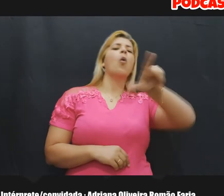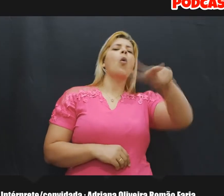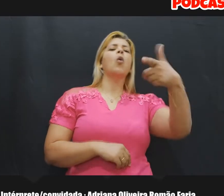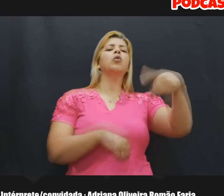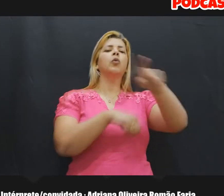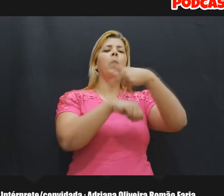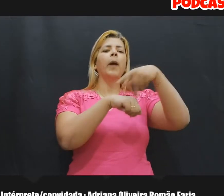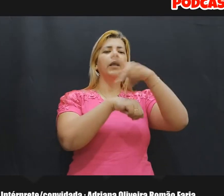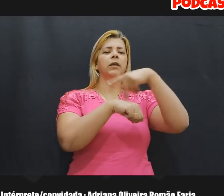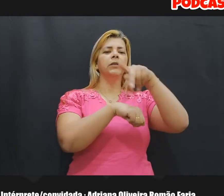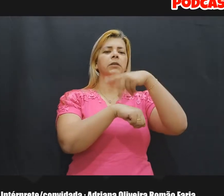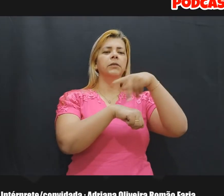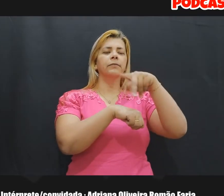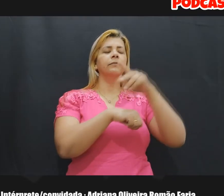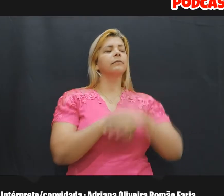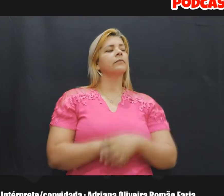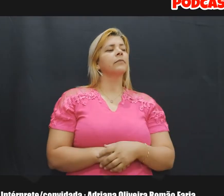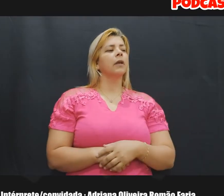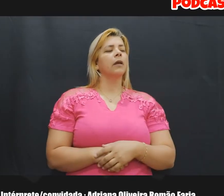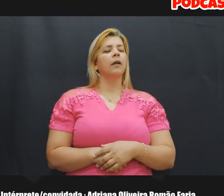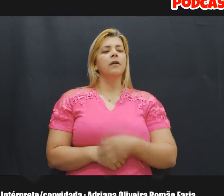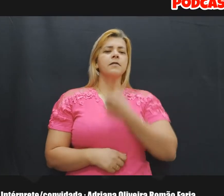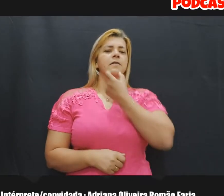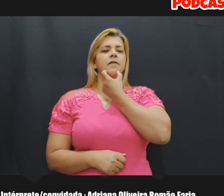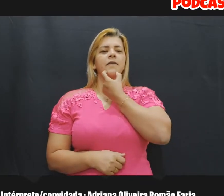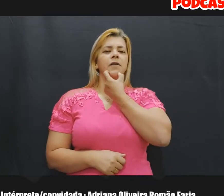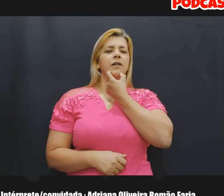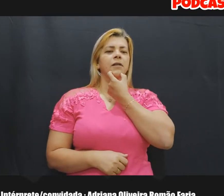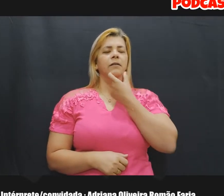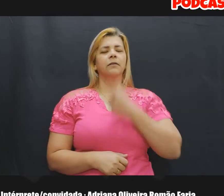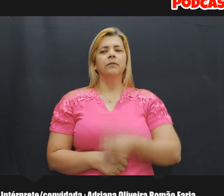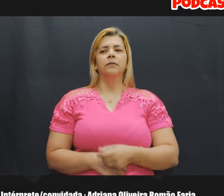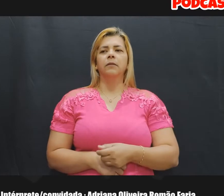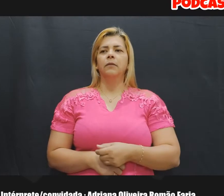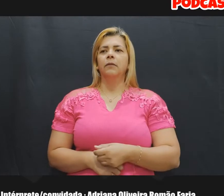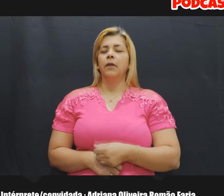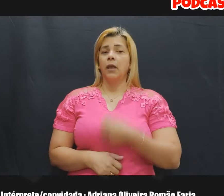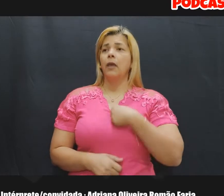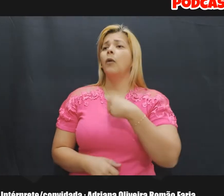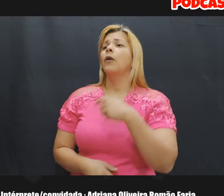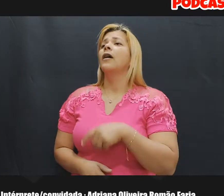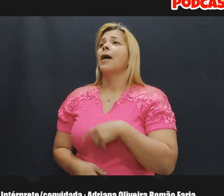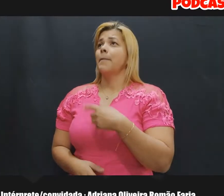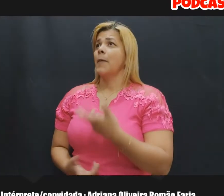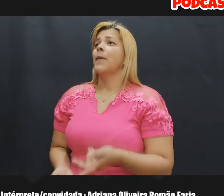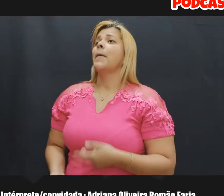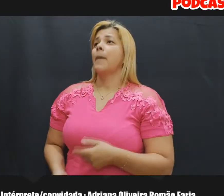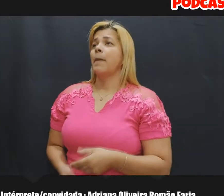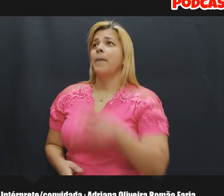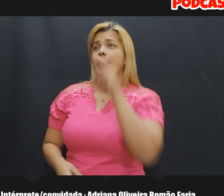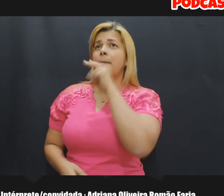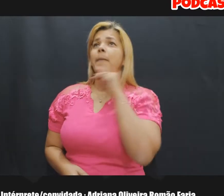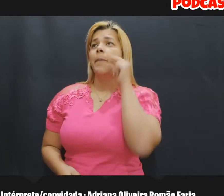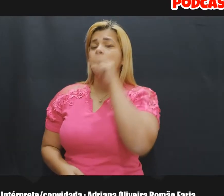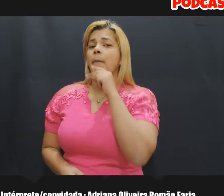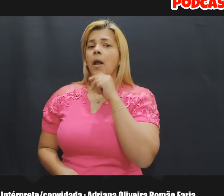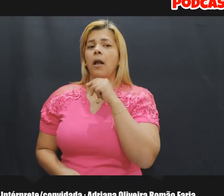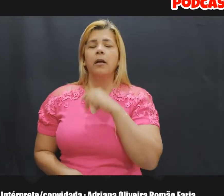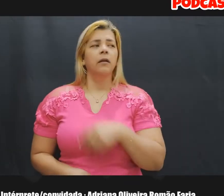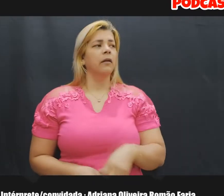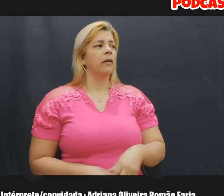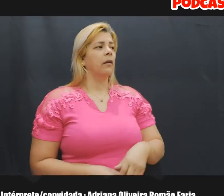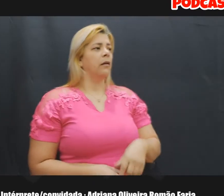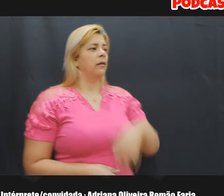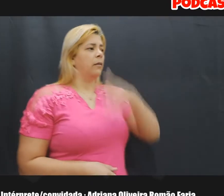domina a língua. Chega lá, você vai falar e ninguém vai te entender. Não vai dar um desespero. Então, e